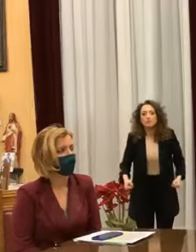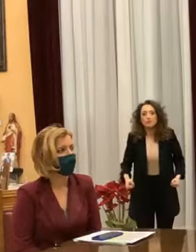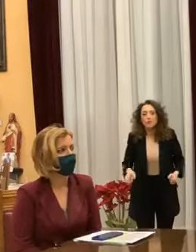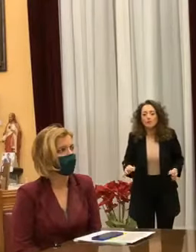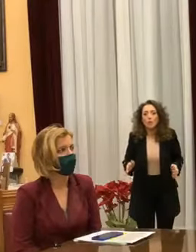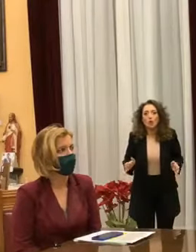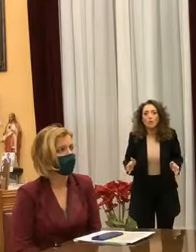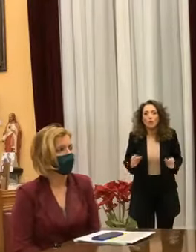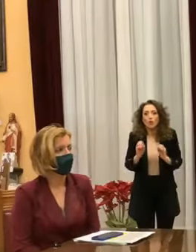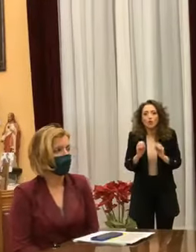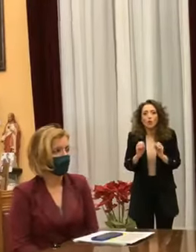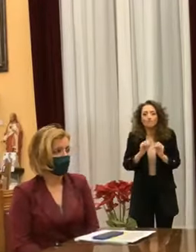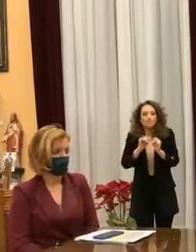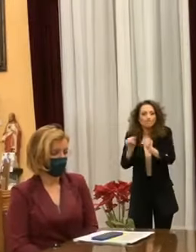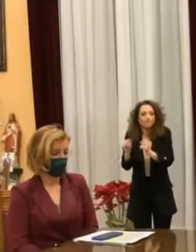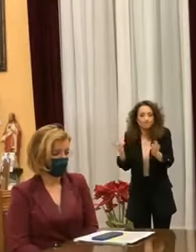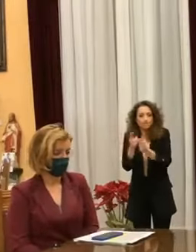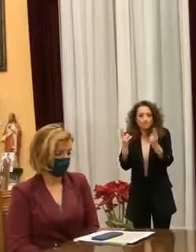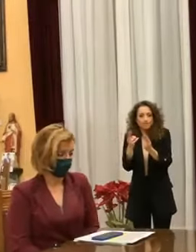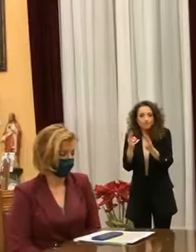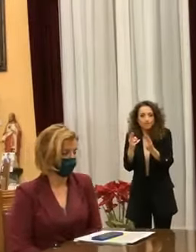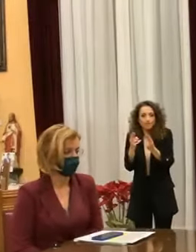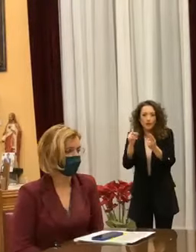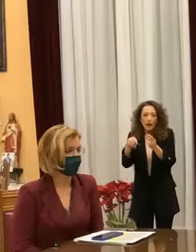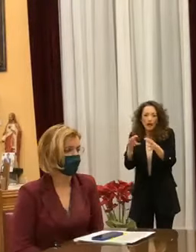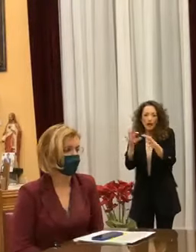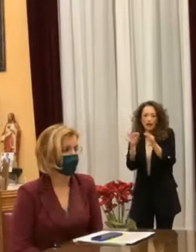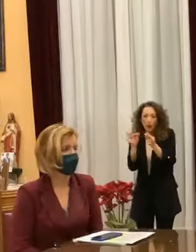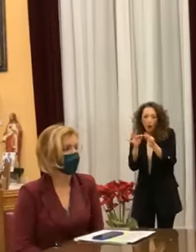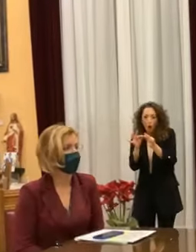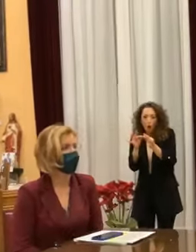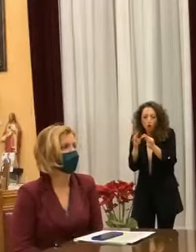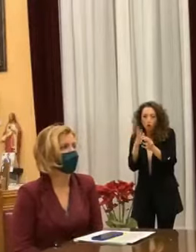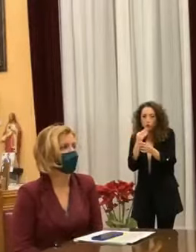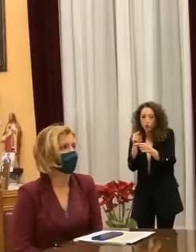di Musumeci e con la connivenza